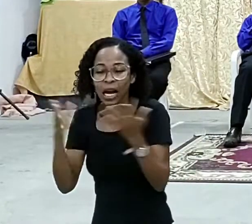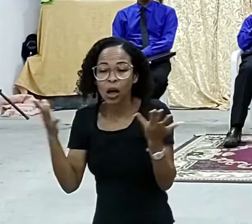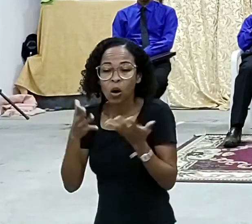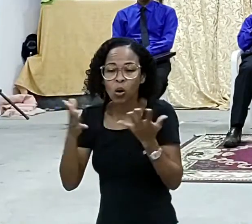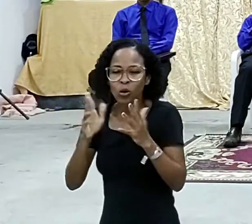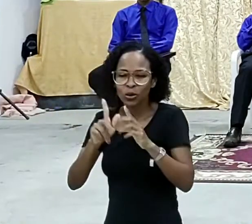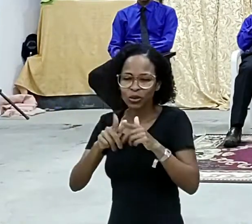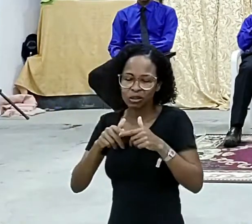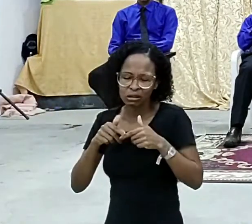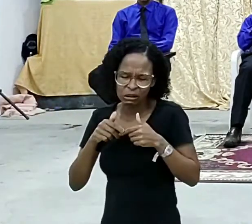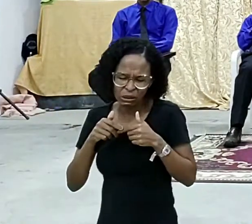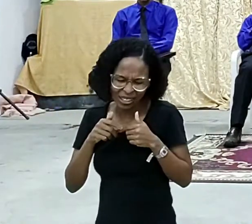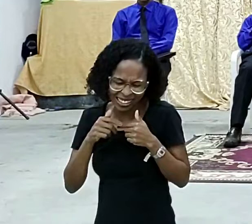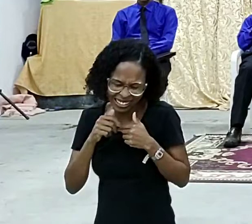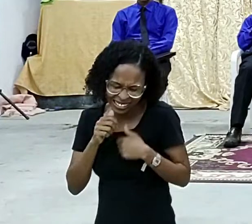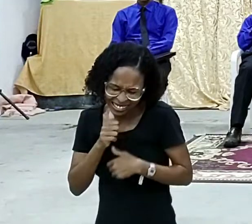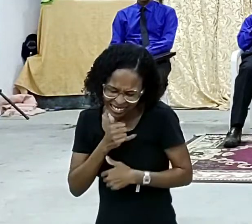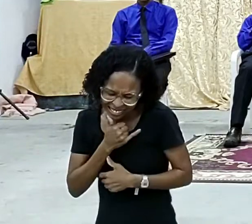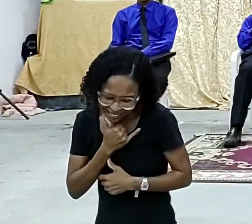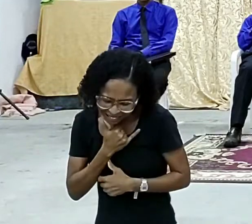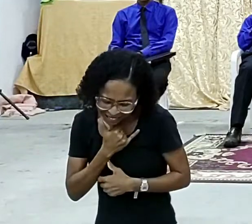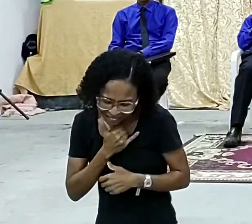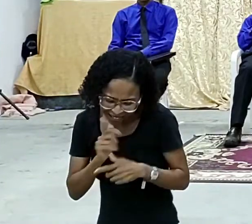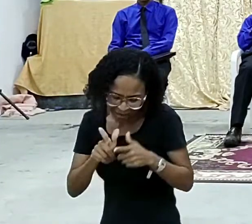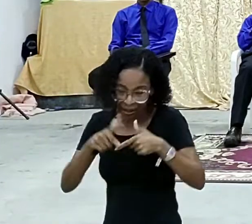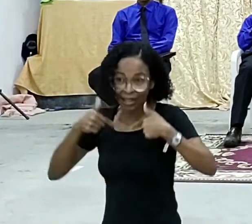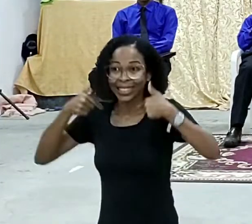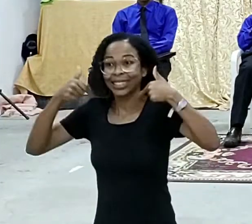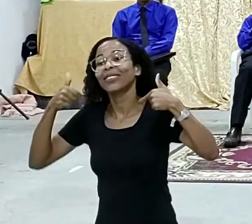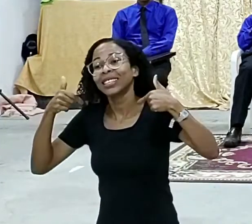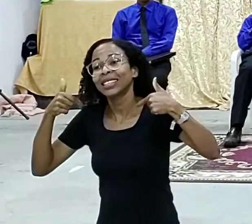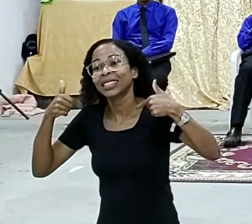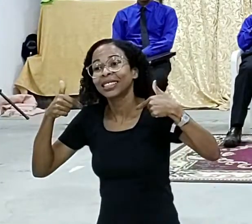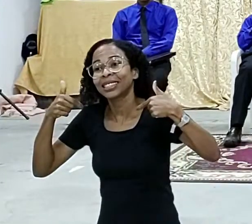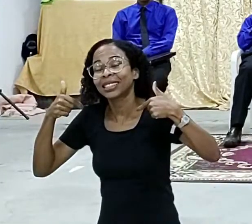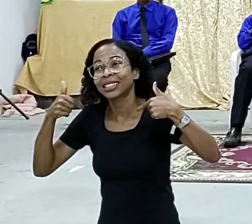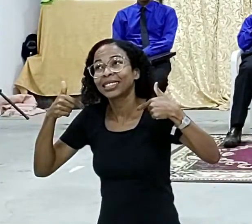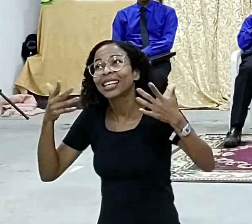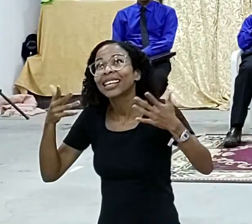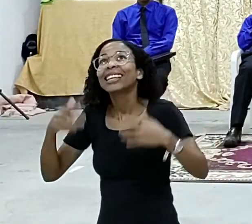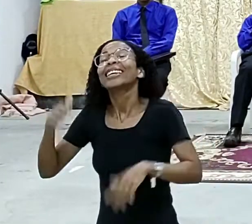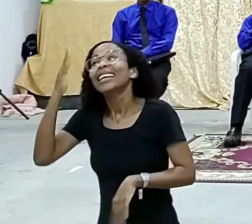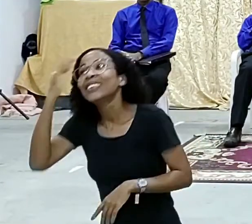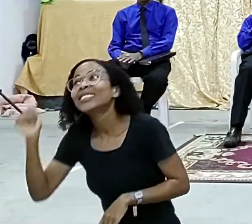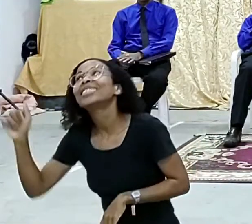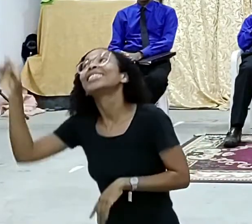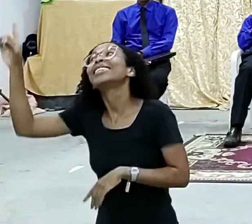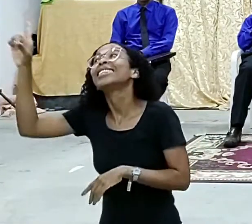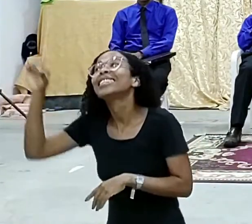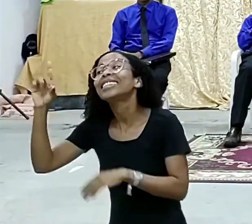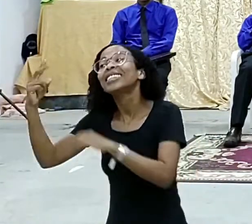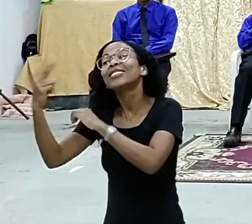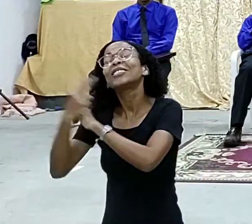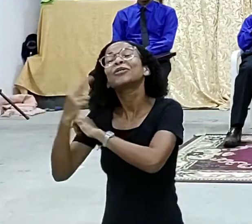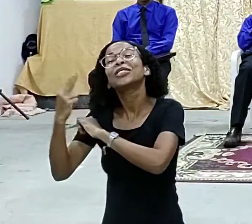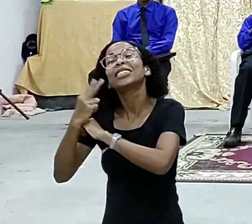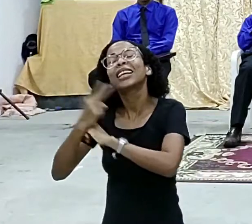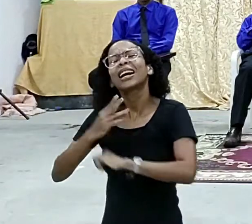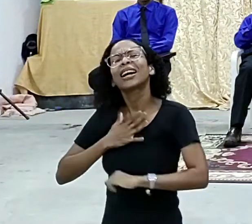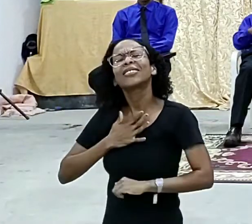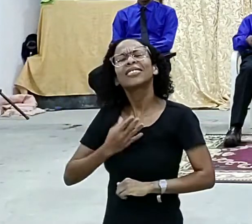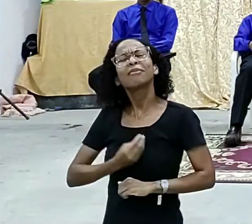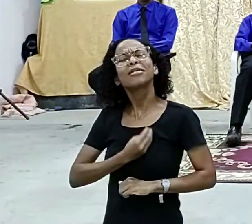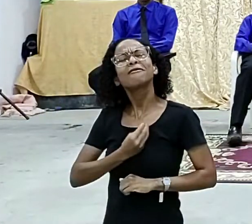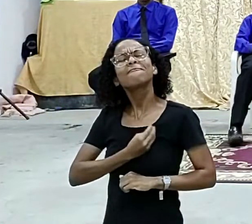vela com a minha vida, que cuida desta matéria, que cuida do meu espírito, que cuida do meu ser por